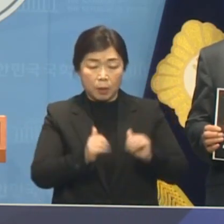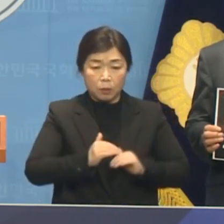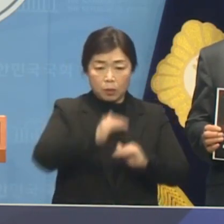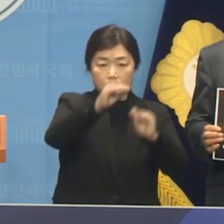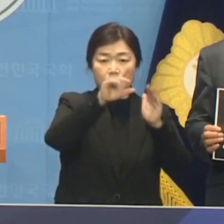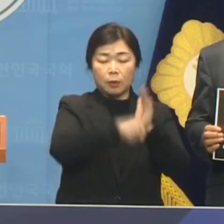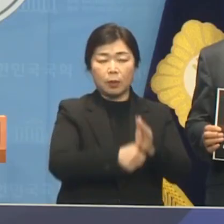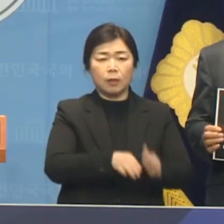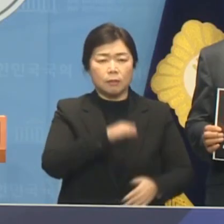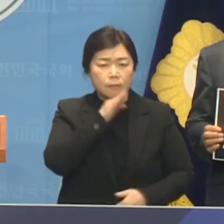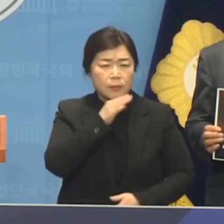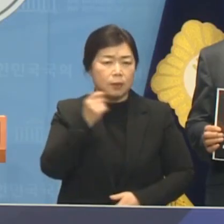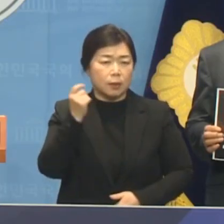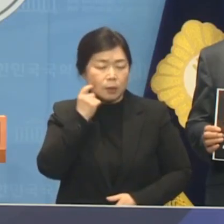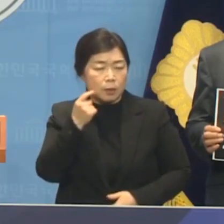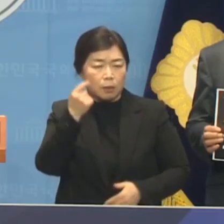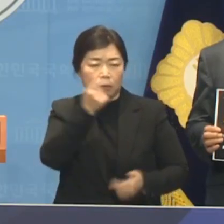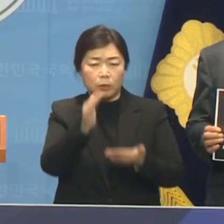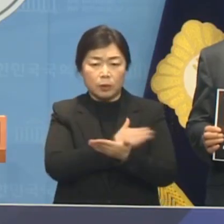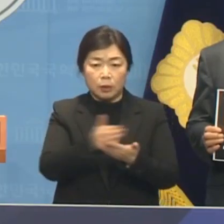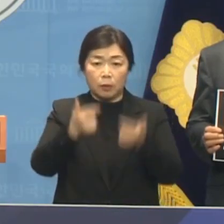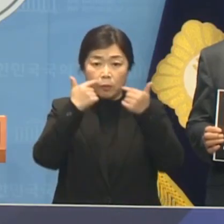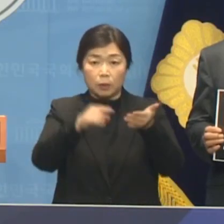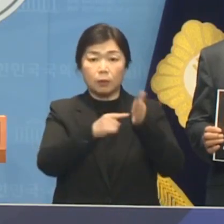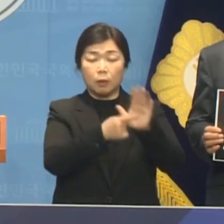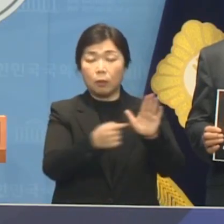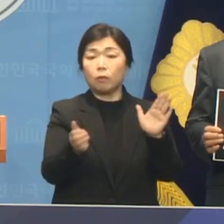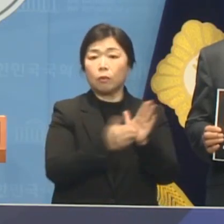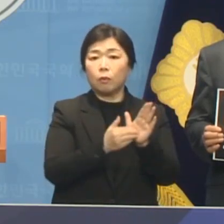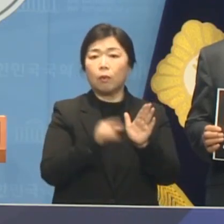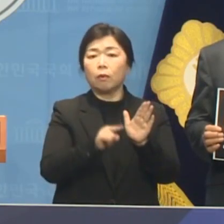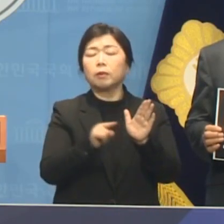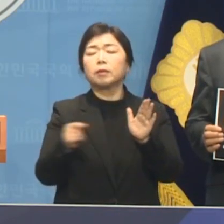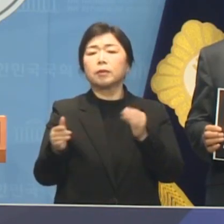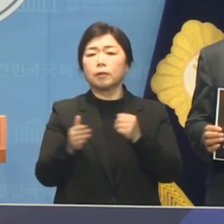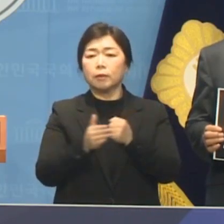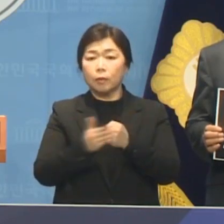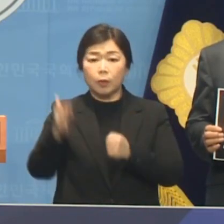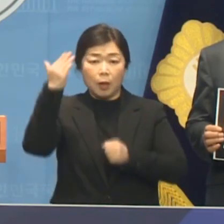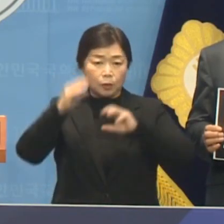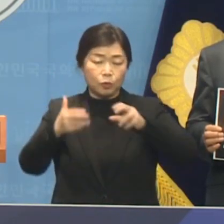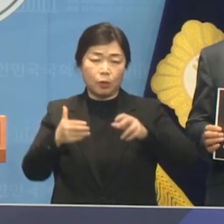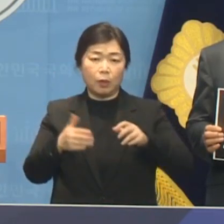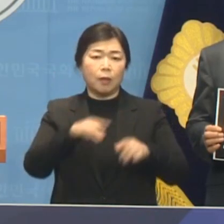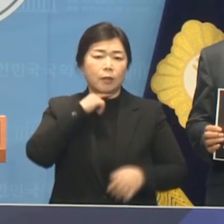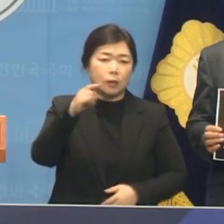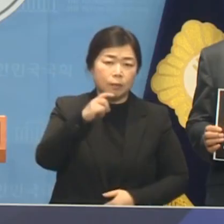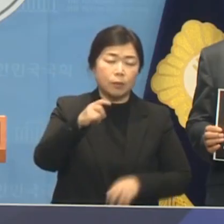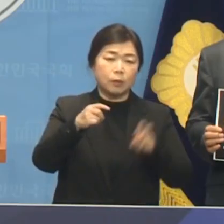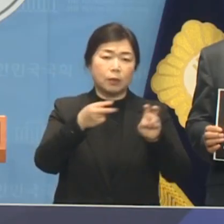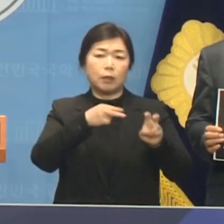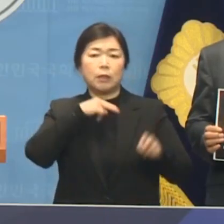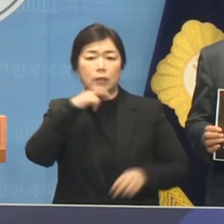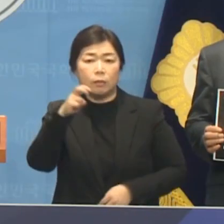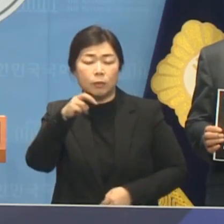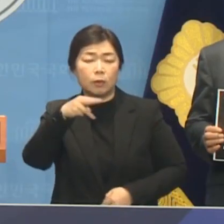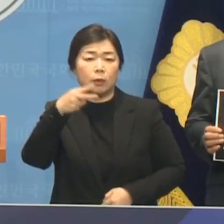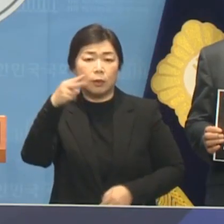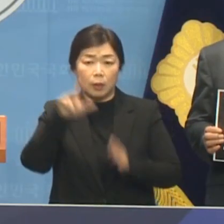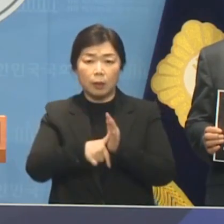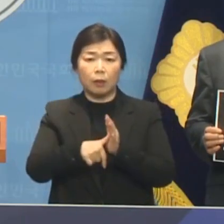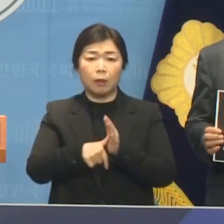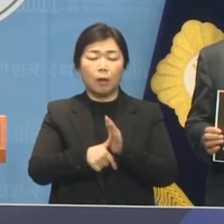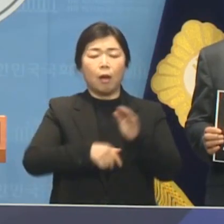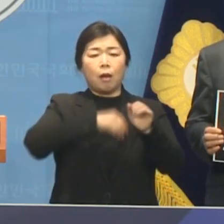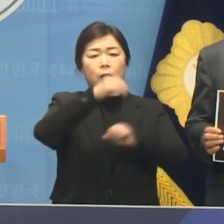거짓과 진실이 명확하게 밝혀졌고, 이로 인하여 대한민국의 10대와 20대가 개몽령으로